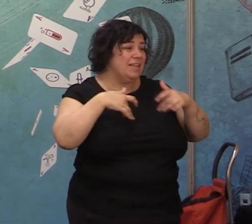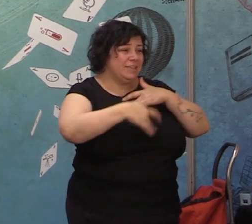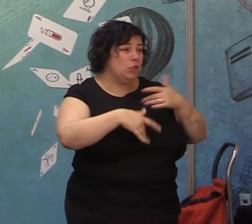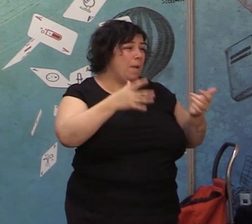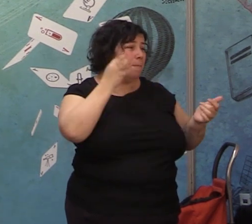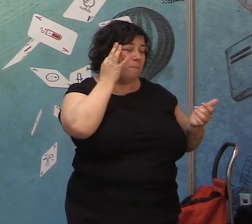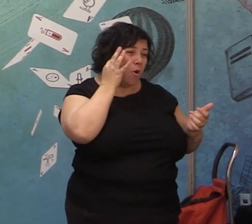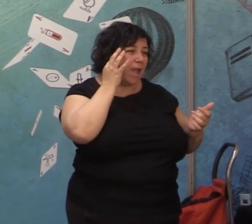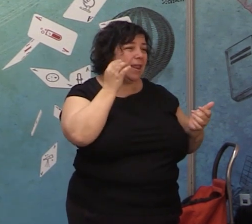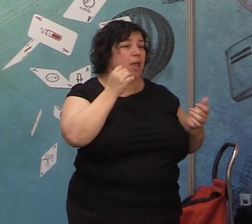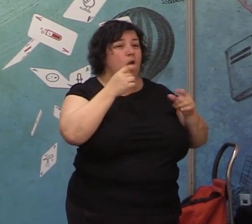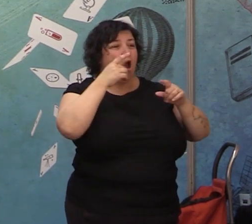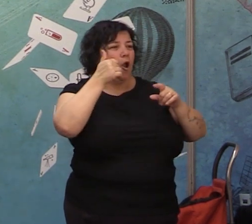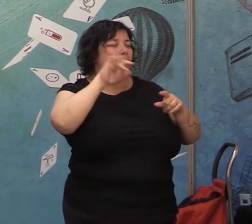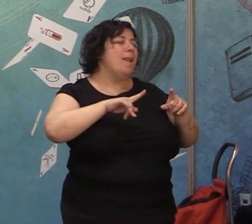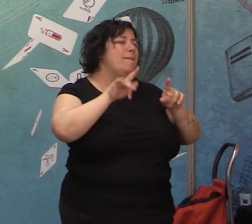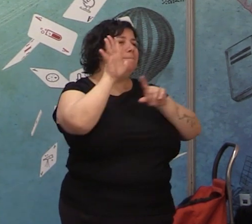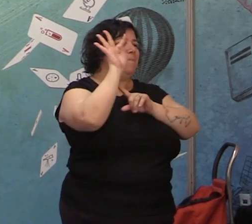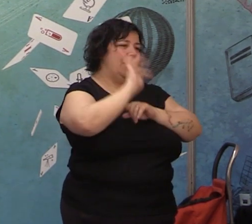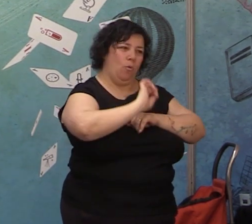mujeres no son como los de las películas.